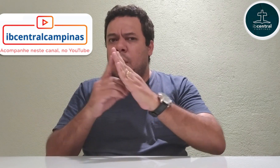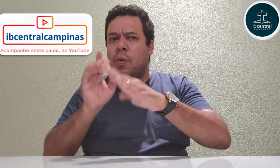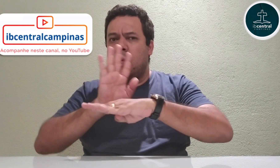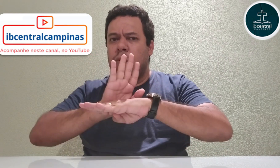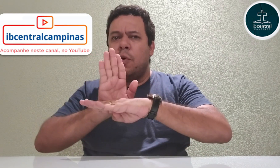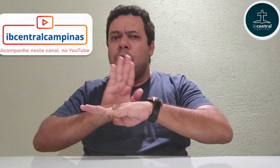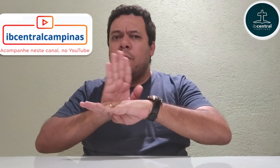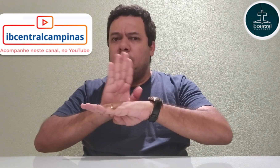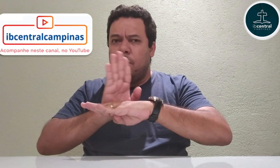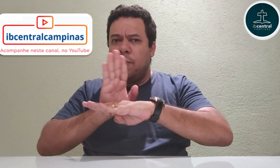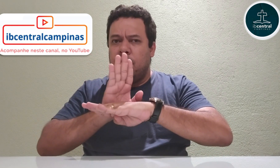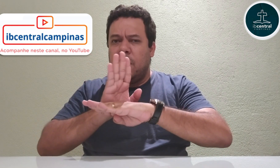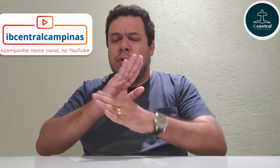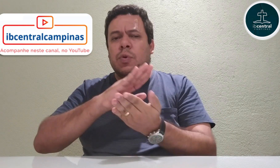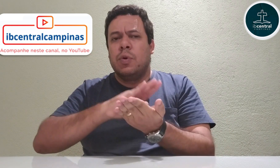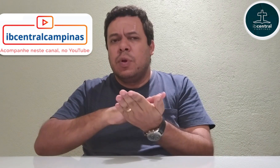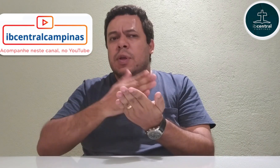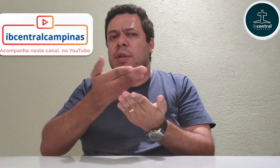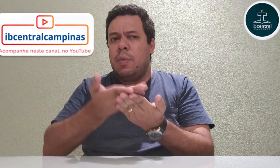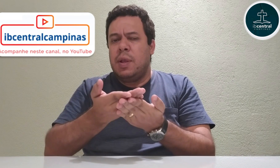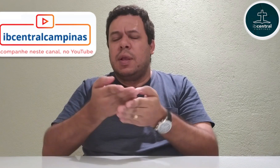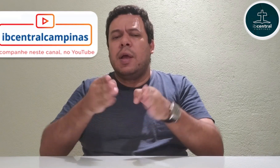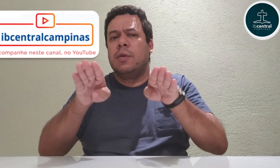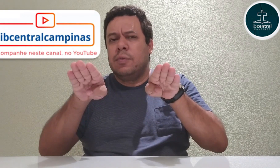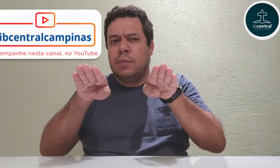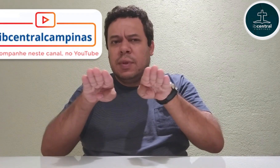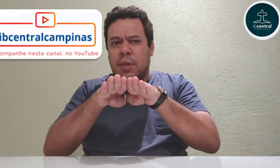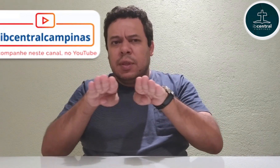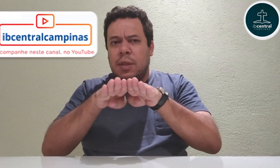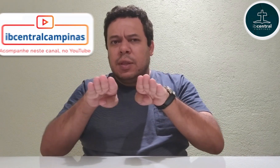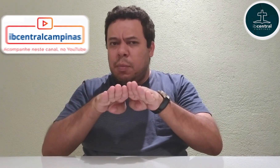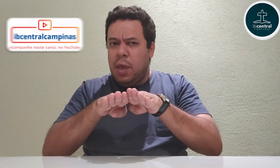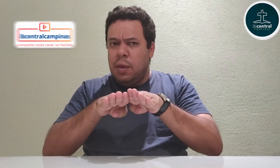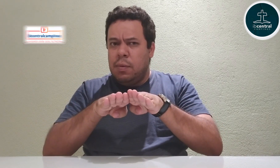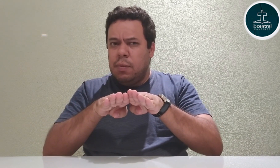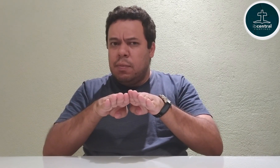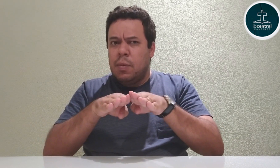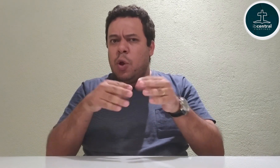temos devocionais em vídeos interpretados em Libras também.